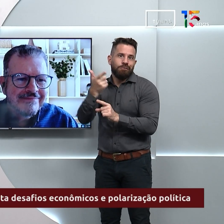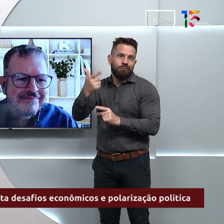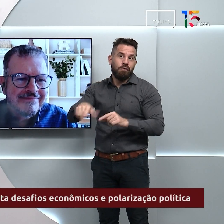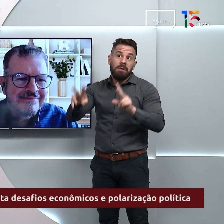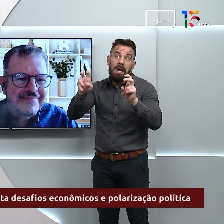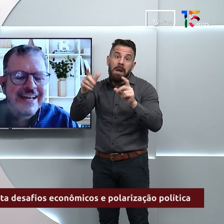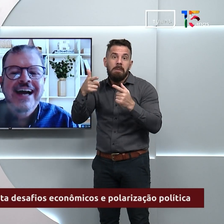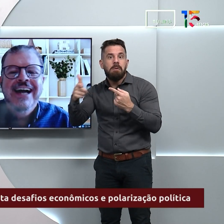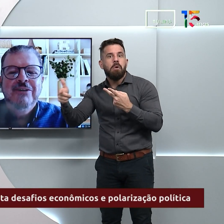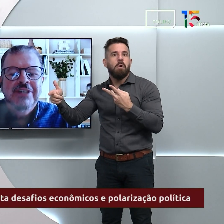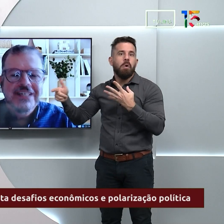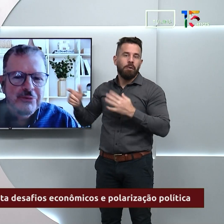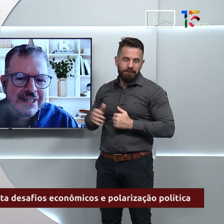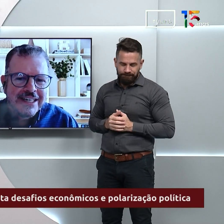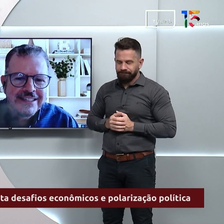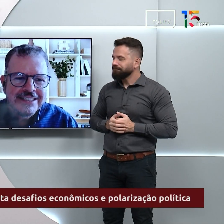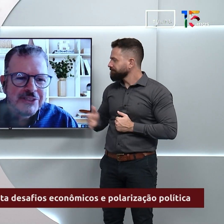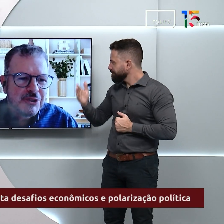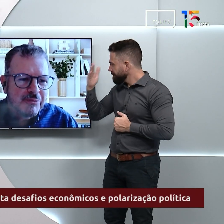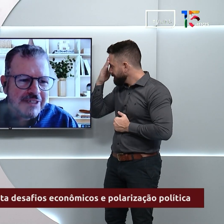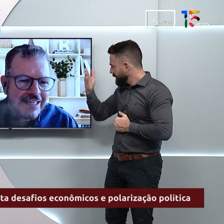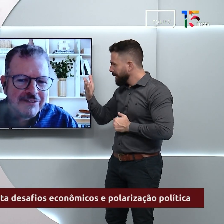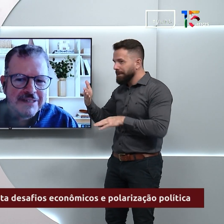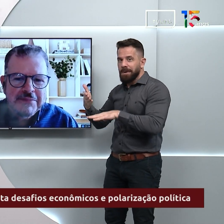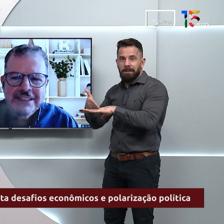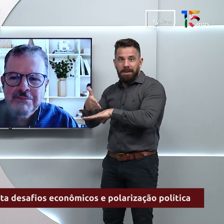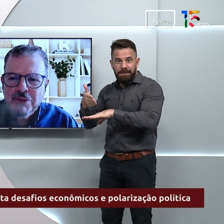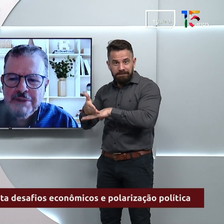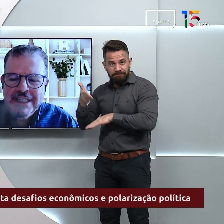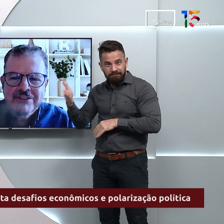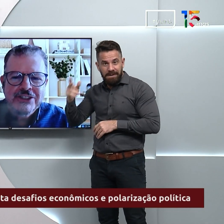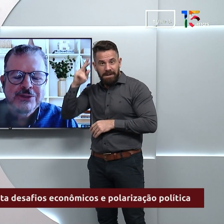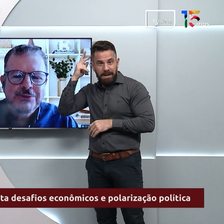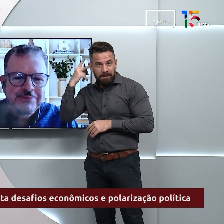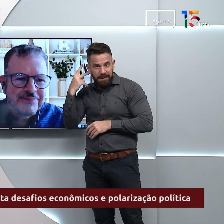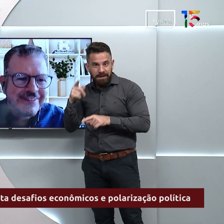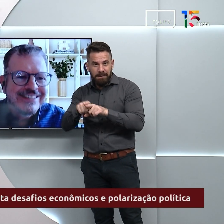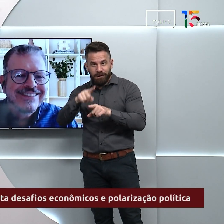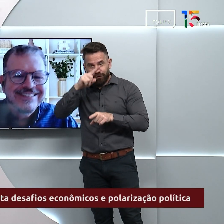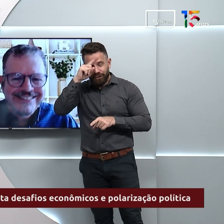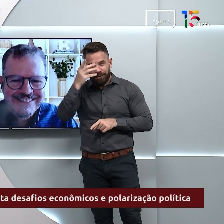assuntos. Ok. Eu que agradeço. Muito obrigado, Camila. Muito obrigado, Diogo.